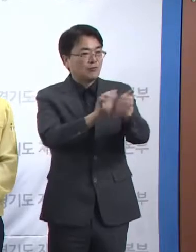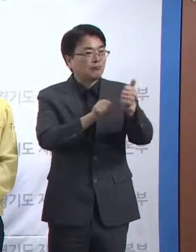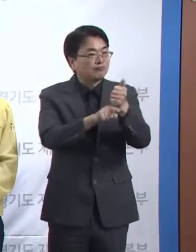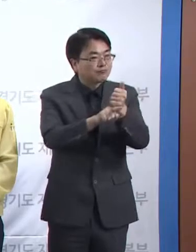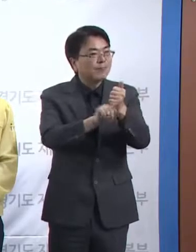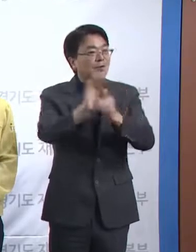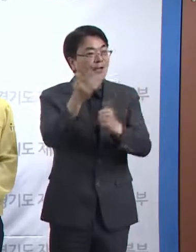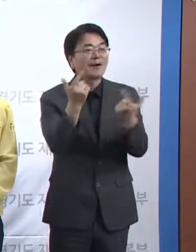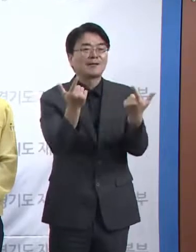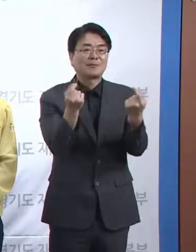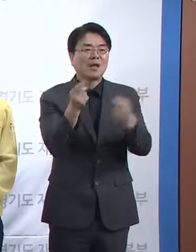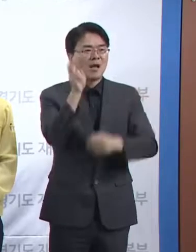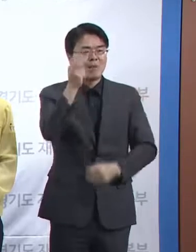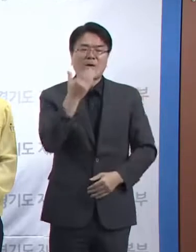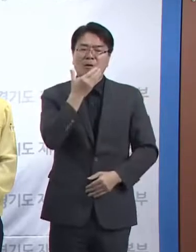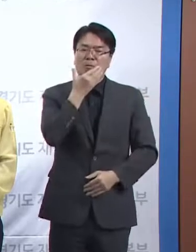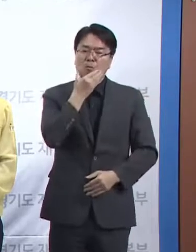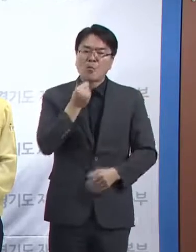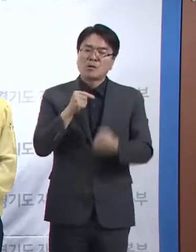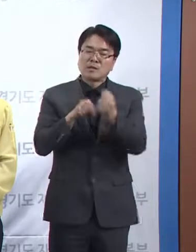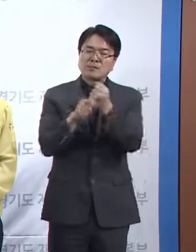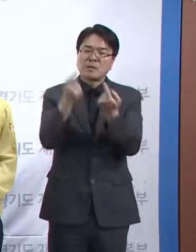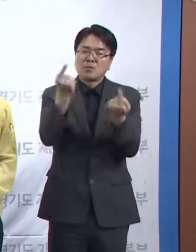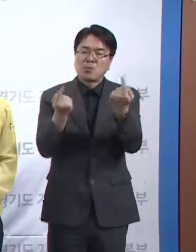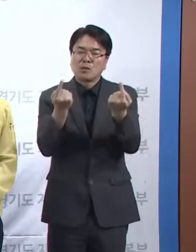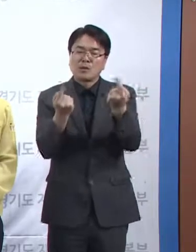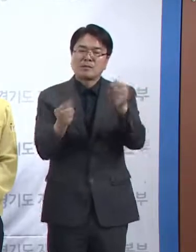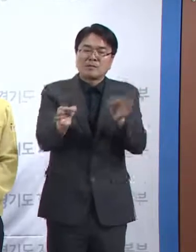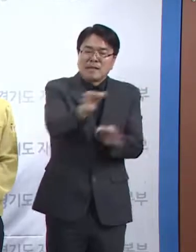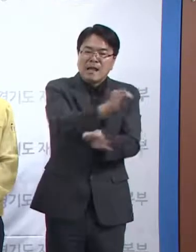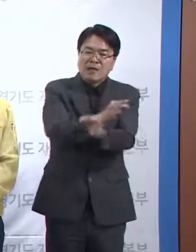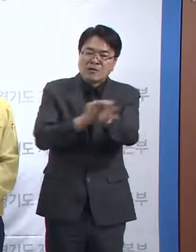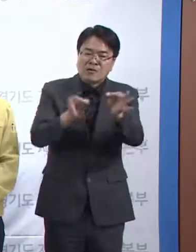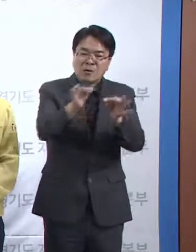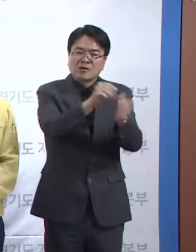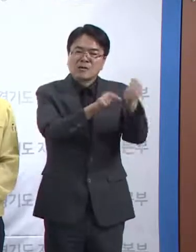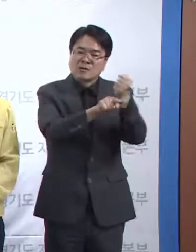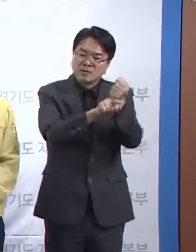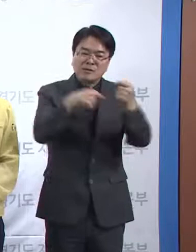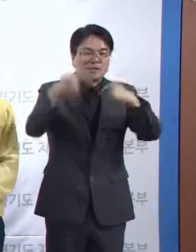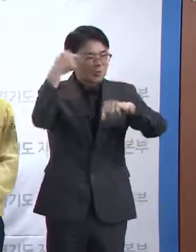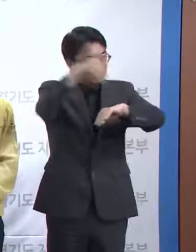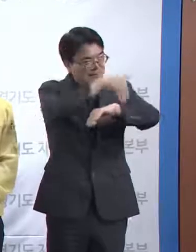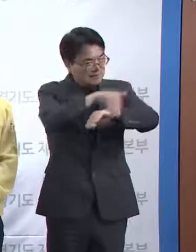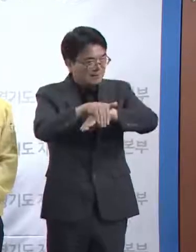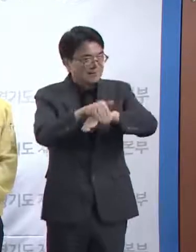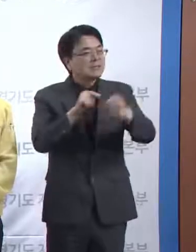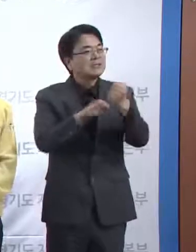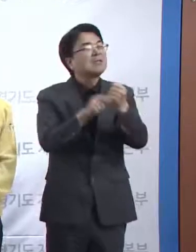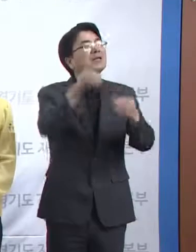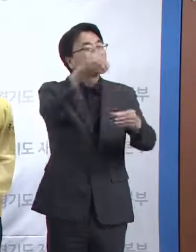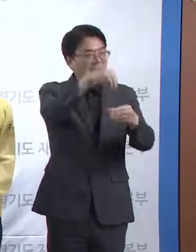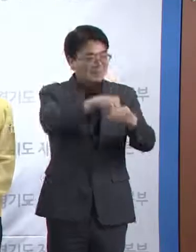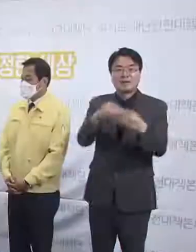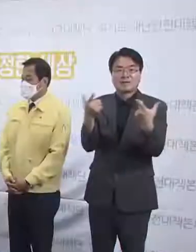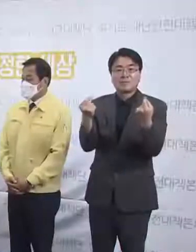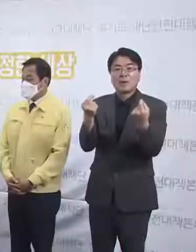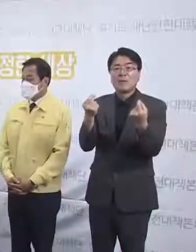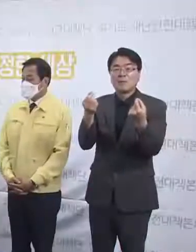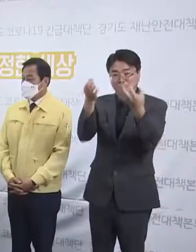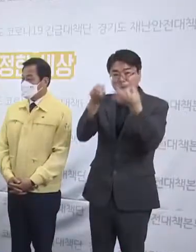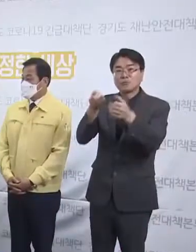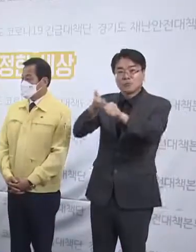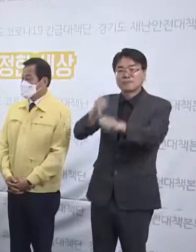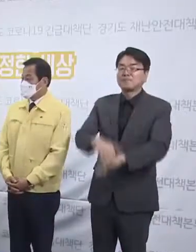지원 효과보다는 오히려 경제 정책에 더 중점이 있다 이렇게 봐주시면 될 것 같습니다. 다음은